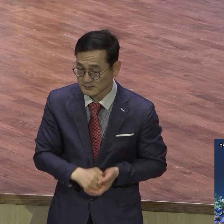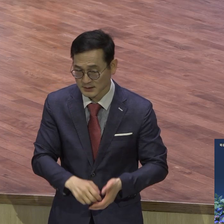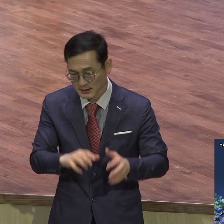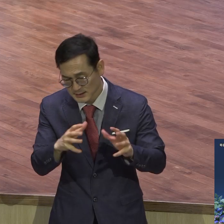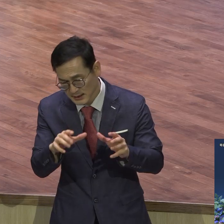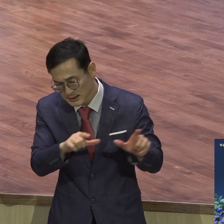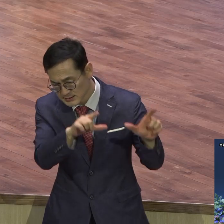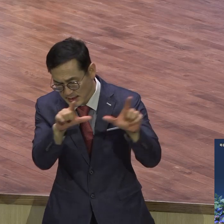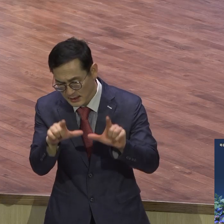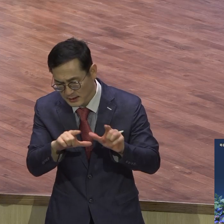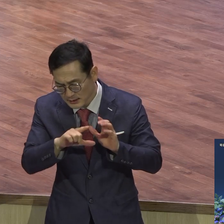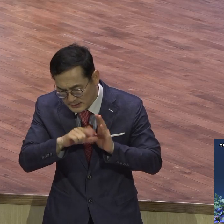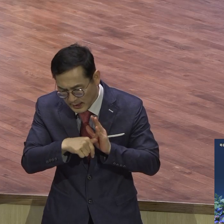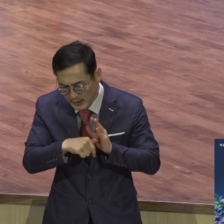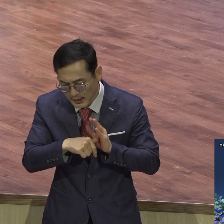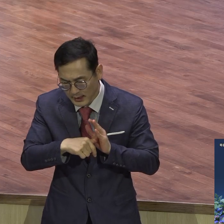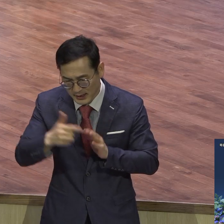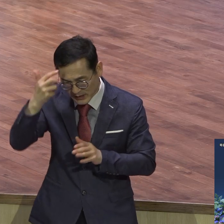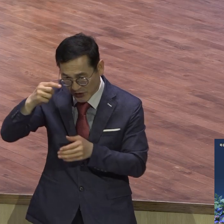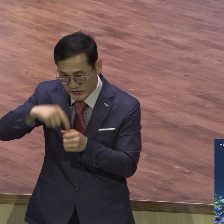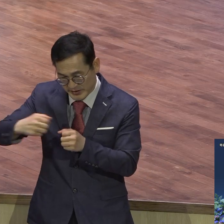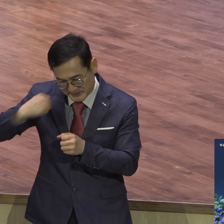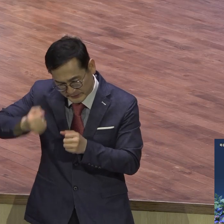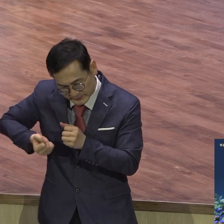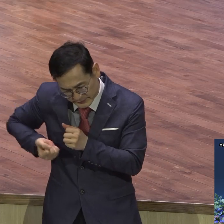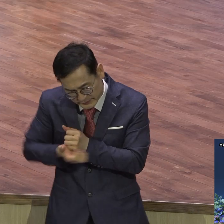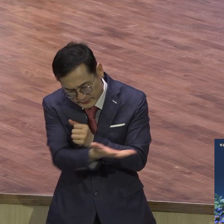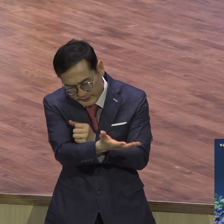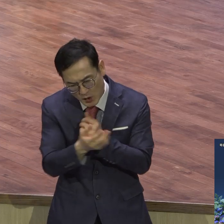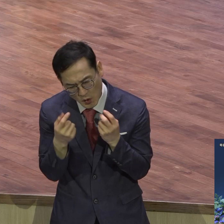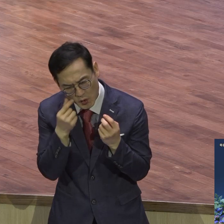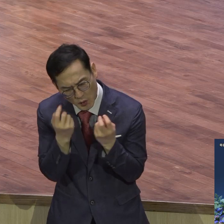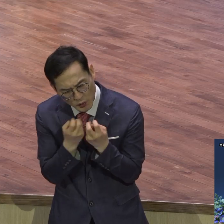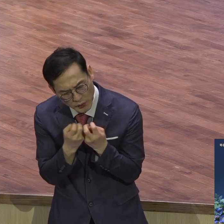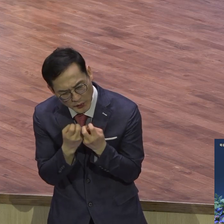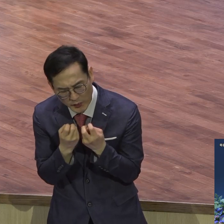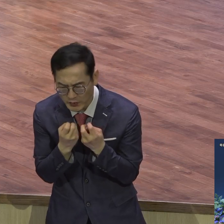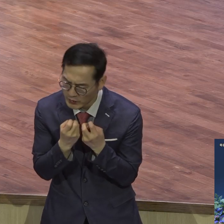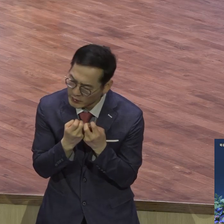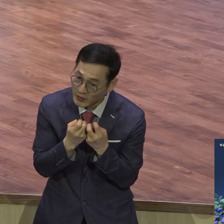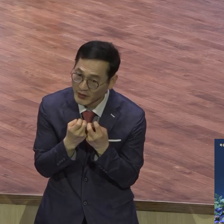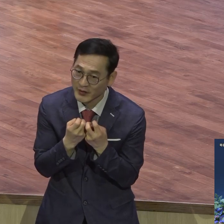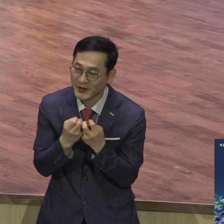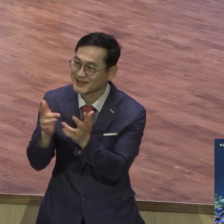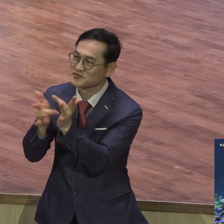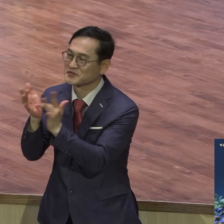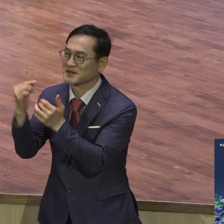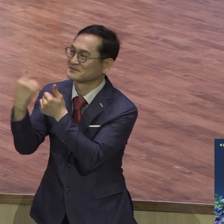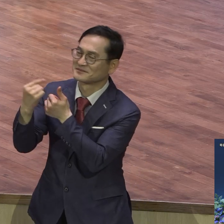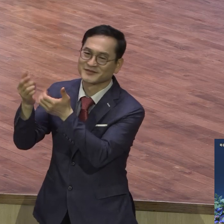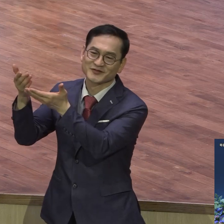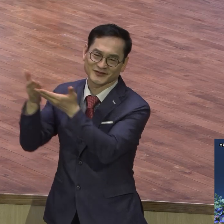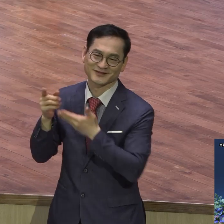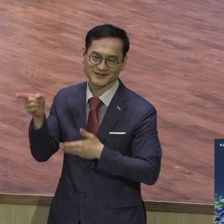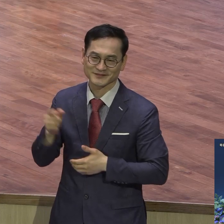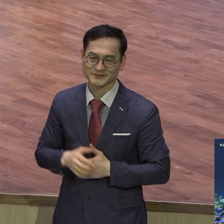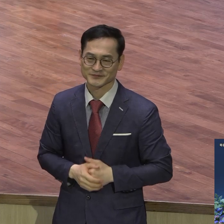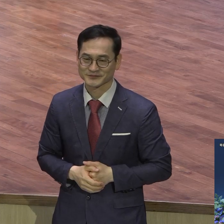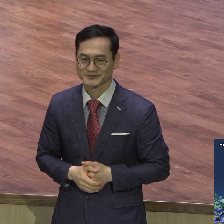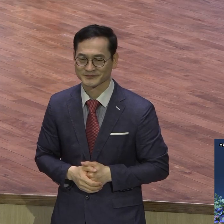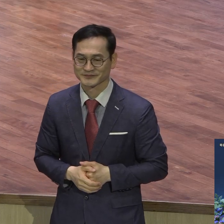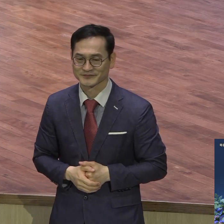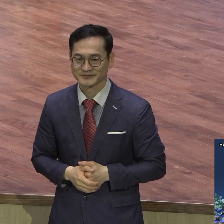속에서 영향력을 그렇게 입혀나갈 수 있는지 세부적으로 예수님께서 말씀하고